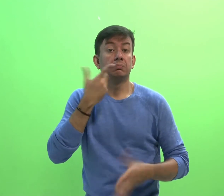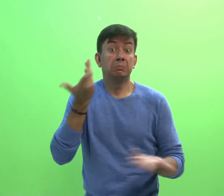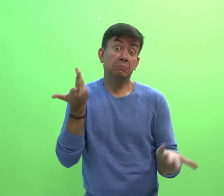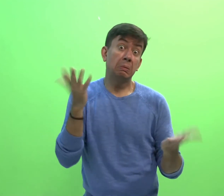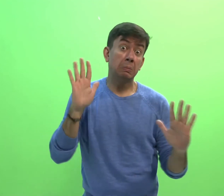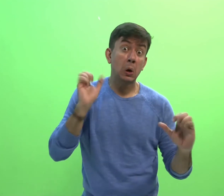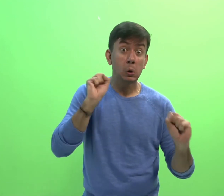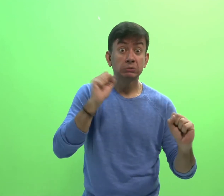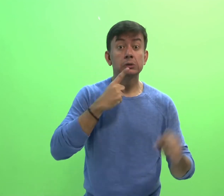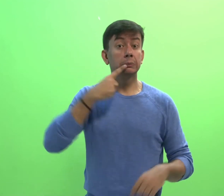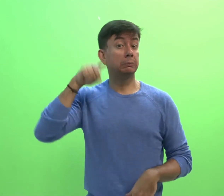vai ver um sinal incorreto.